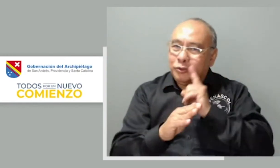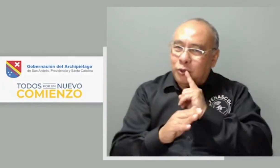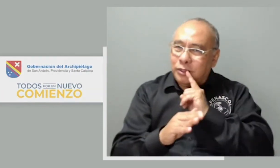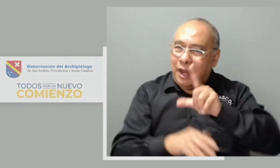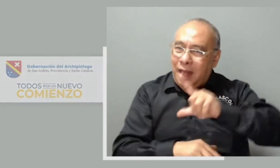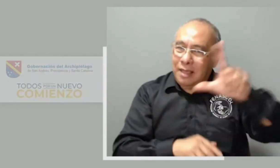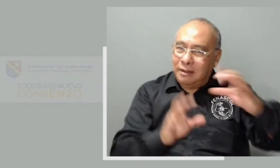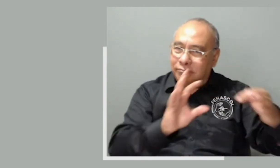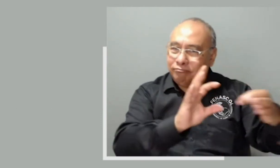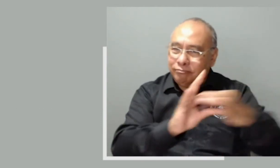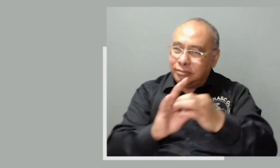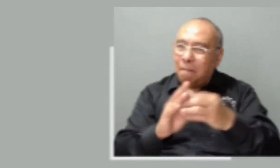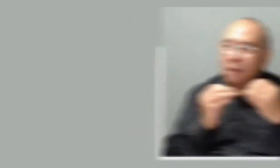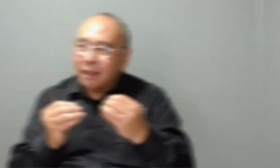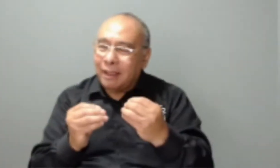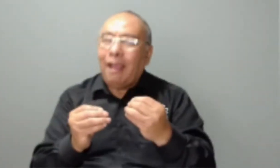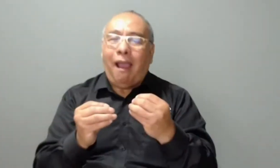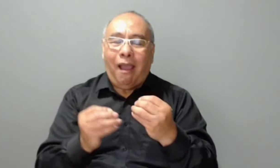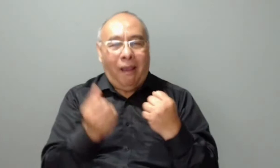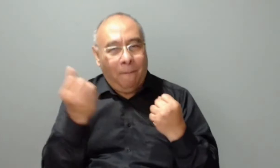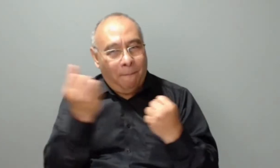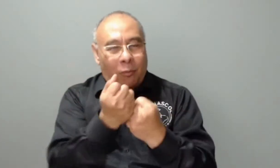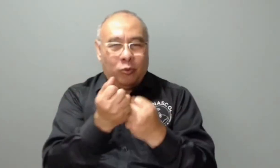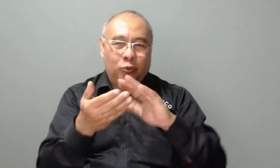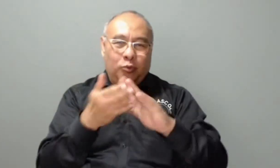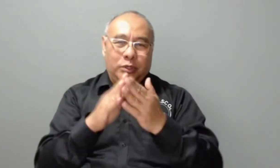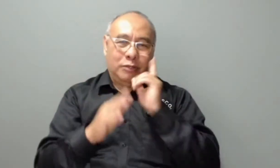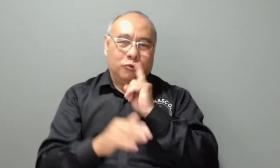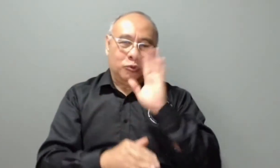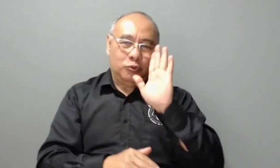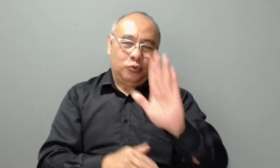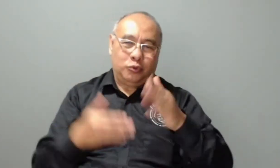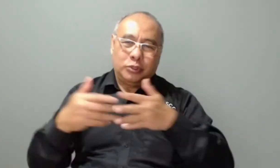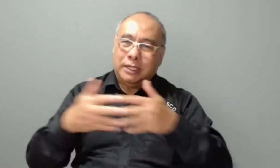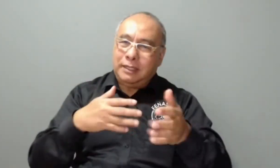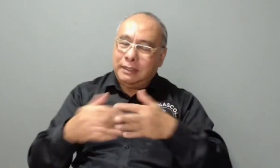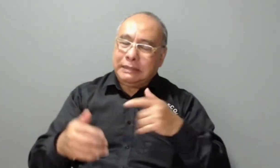para que apoyemos a la comunidad sorda de San Andrés, pues en verdad lo necesita.